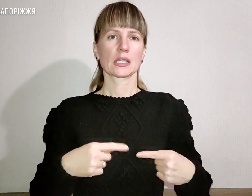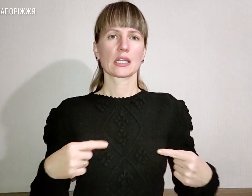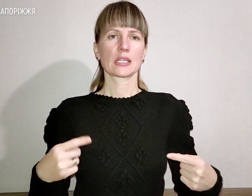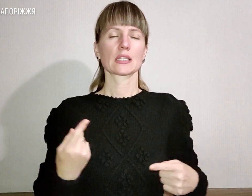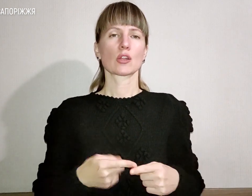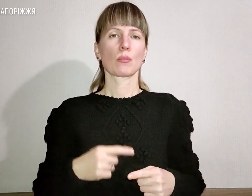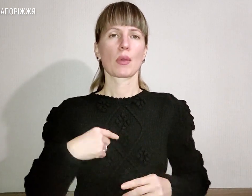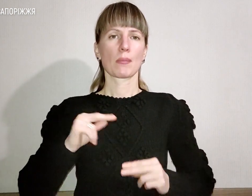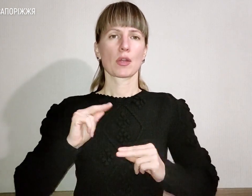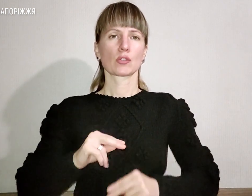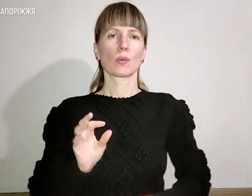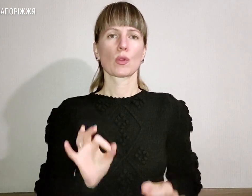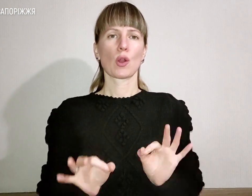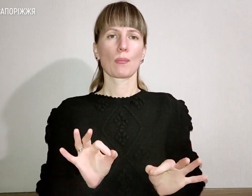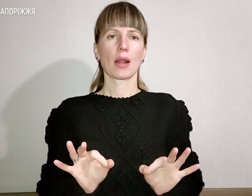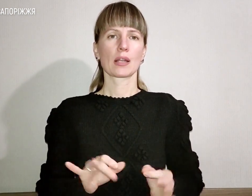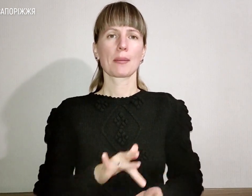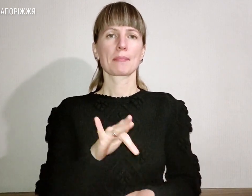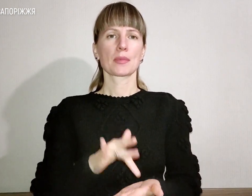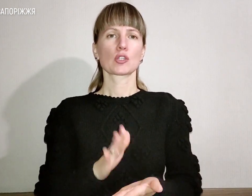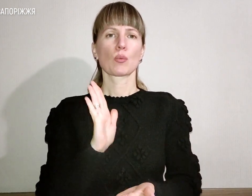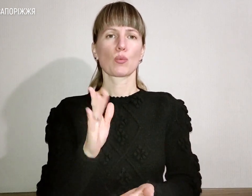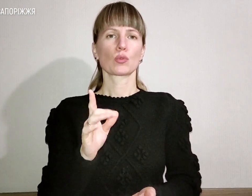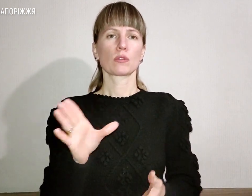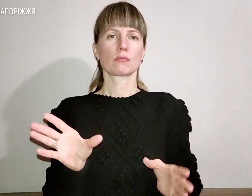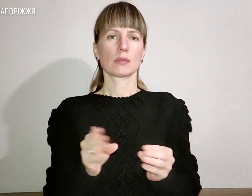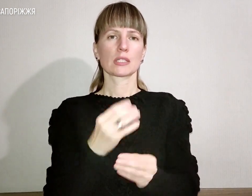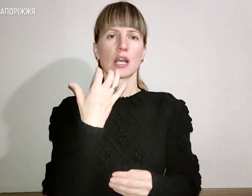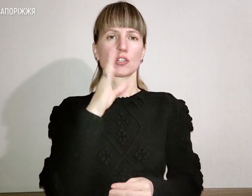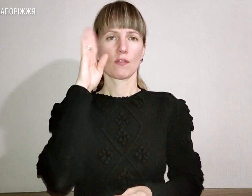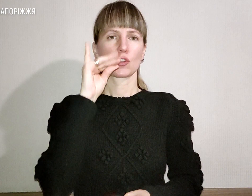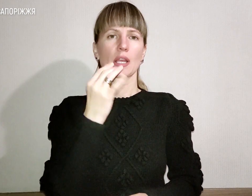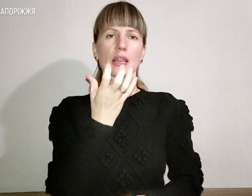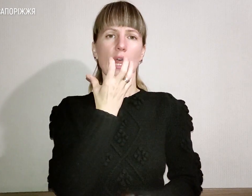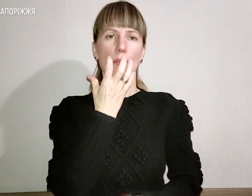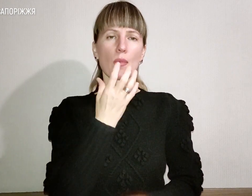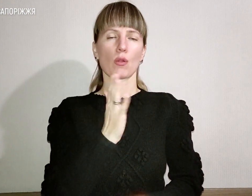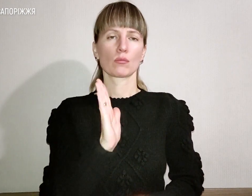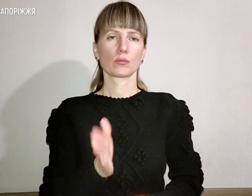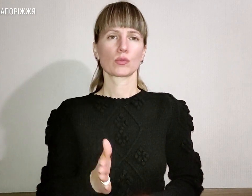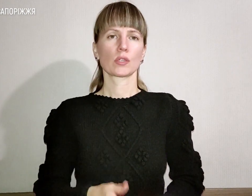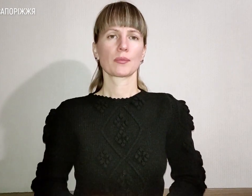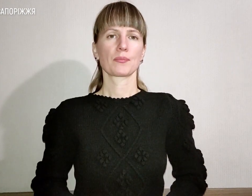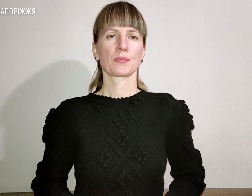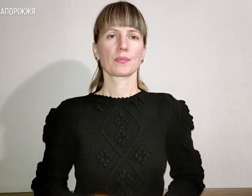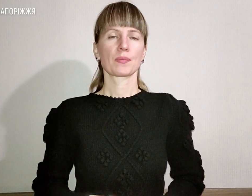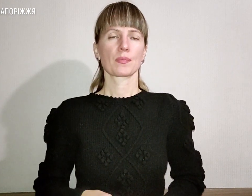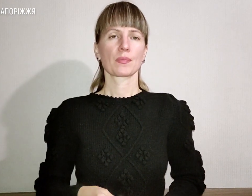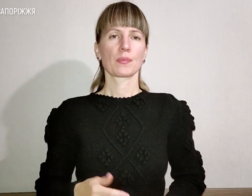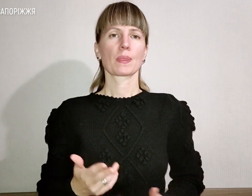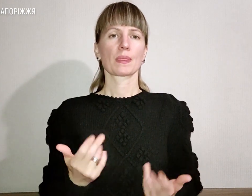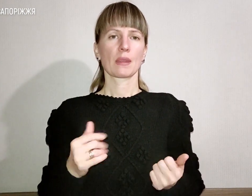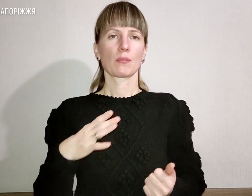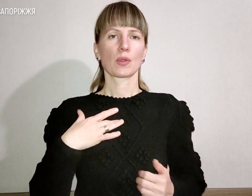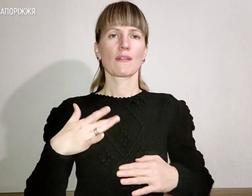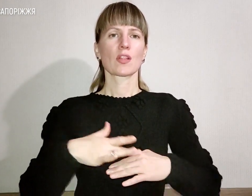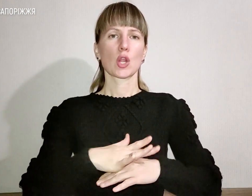ми працюємо нормально. Місто буде з гарячою водою і теплом. Так, знаєте, во-первых, так, були вночі.